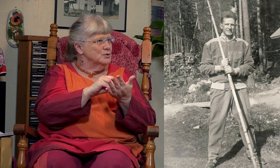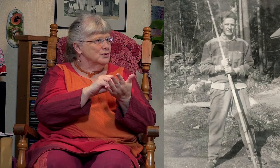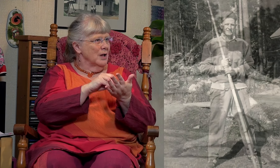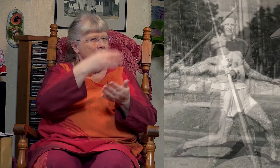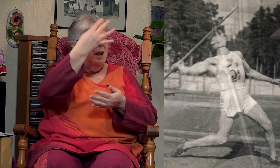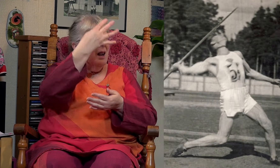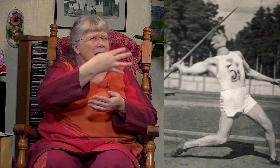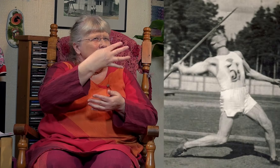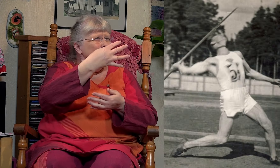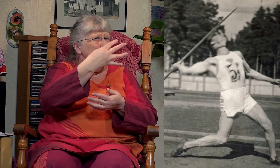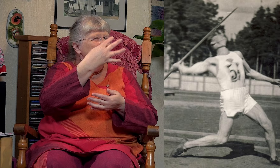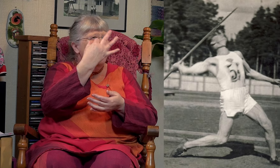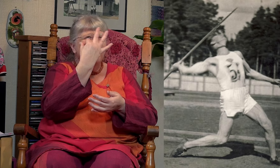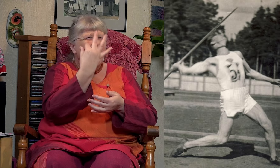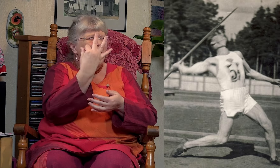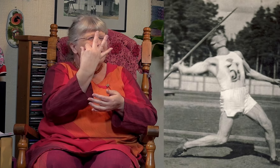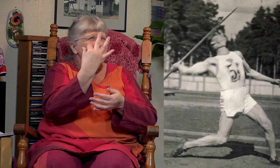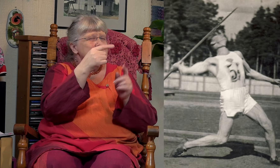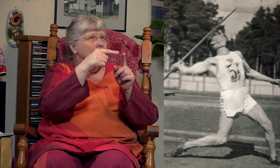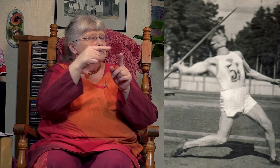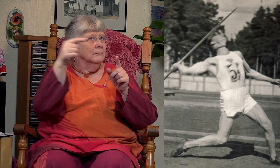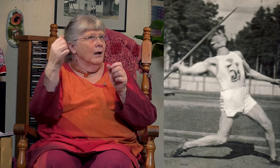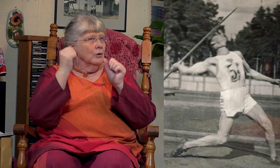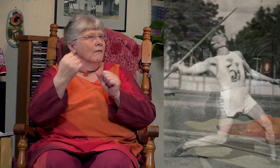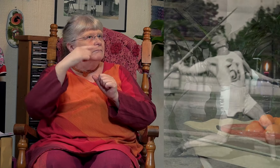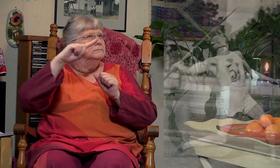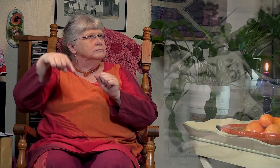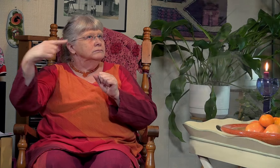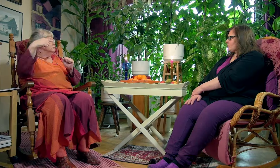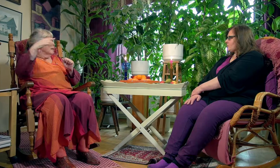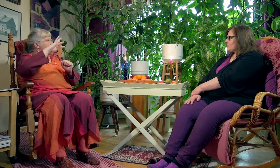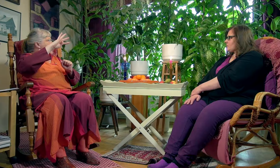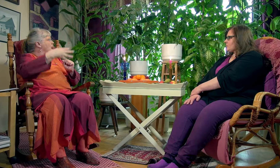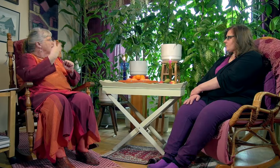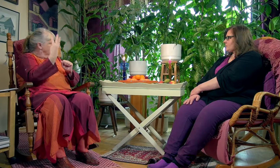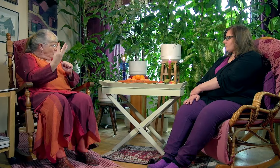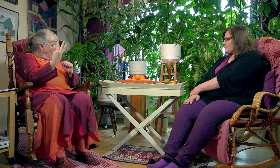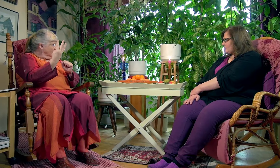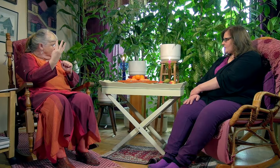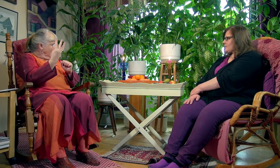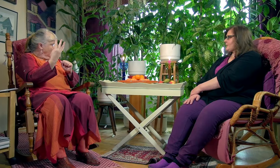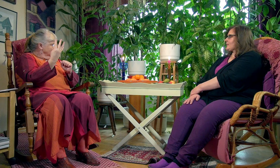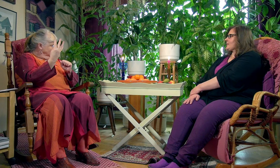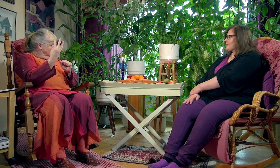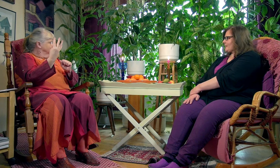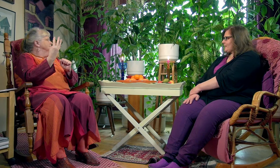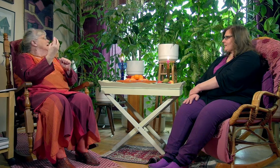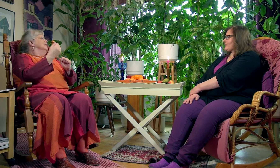Ja hänellä on maailman ennätys 48 vuodesta eteenpäin 4 vuoden